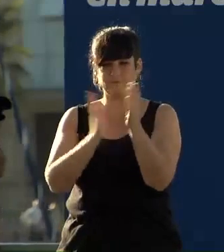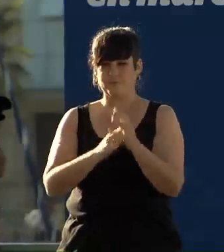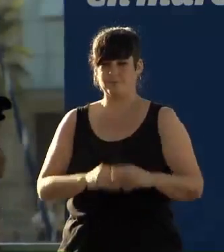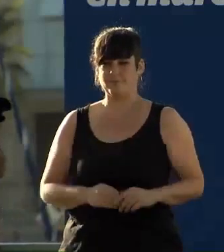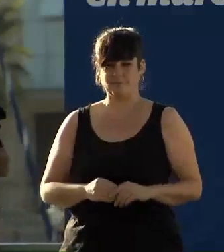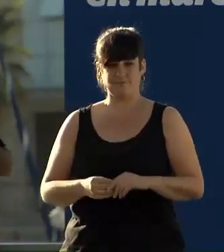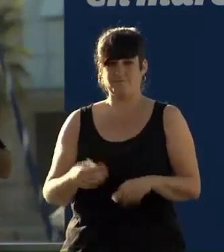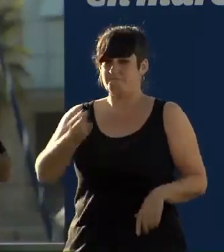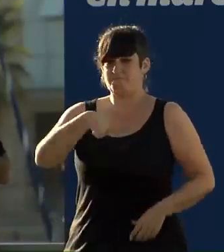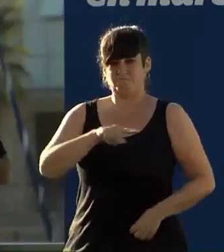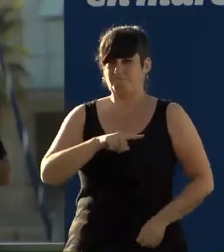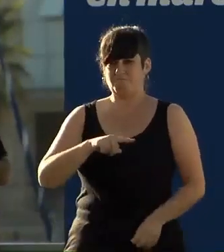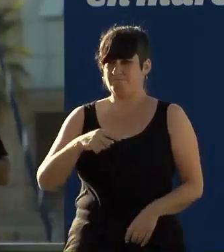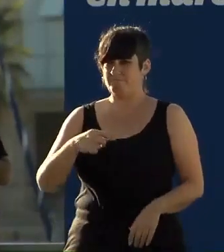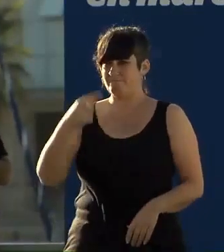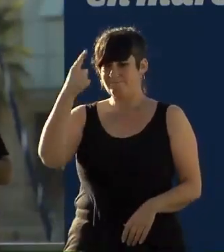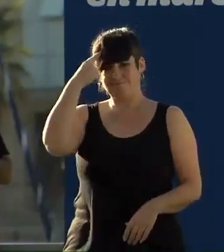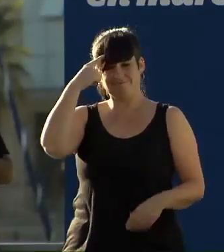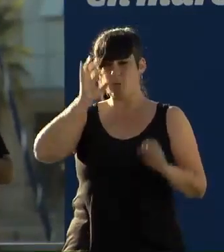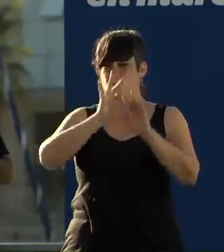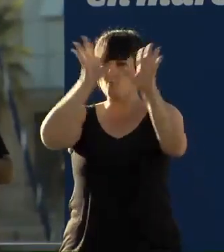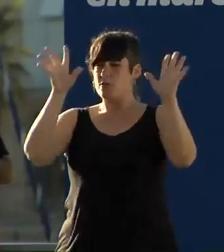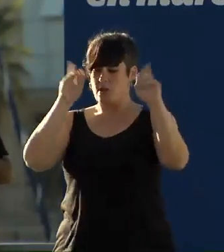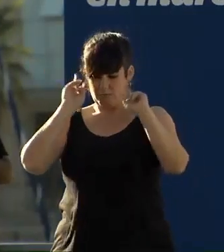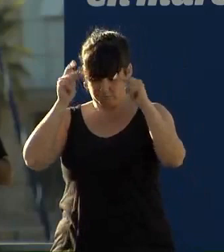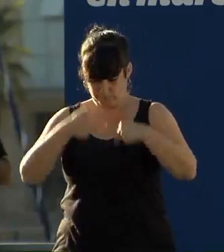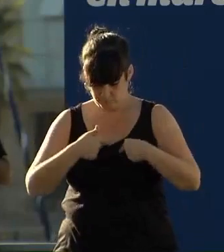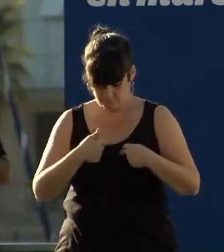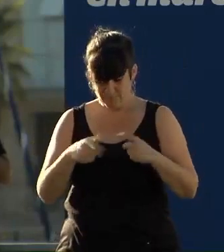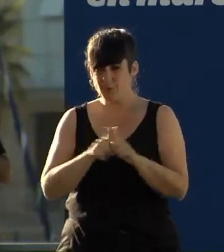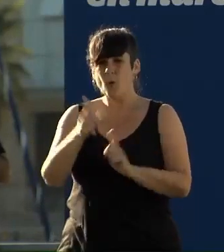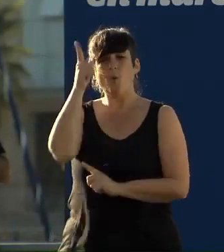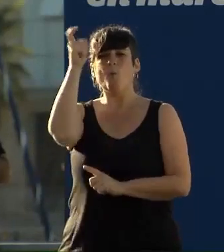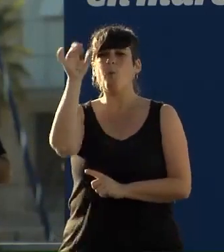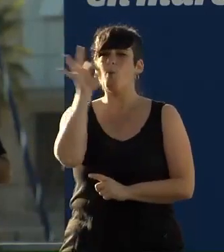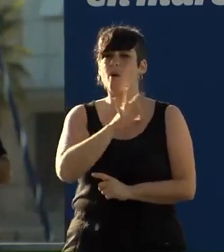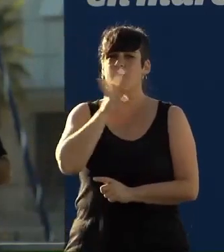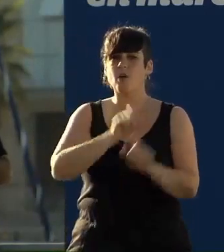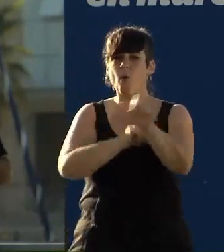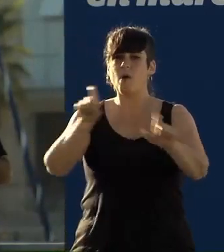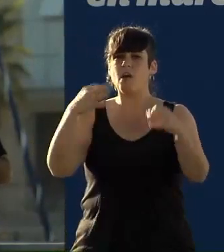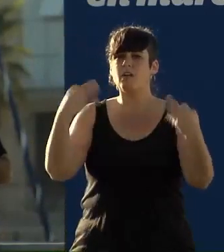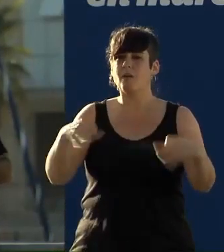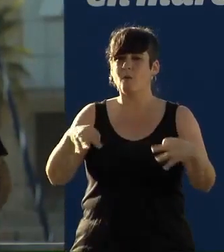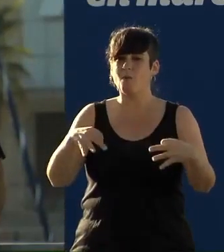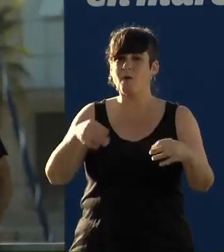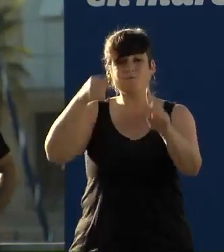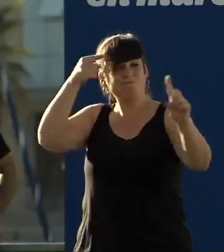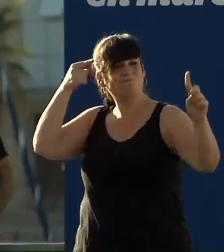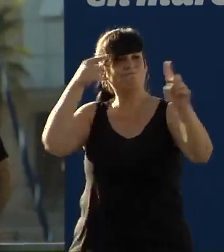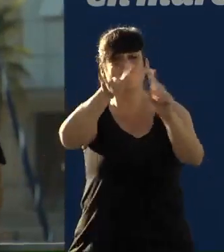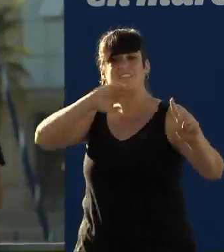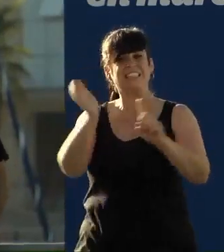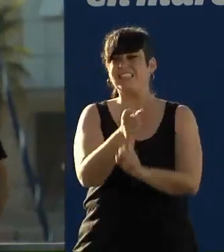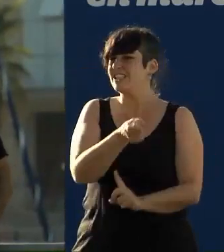Tuvemos a lucidez de decatarnos de que non podíamos, o pobo galego como tal, as clases populares, lograr os nosos objetivos frente a un